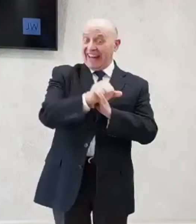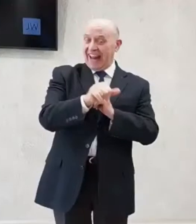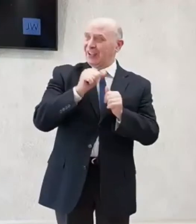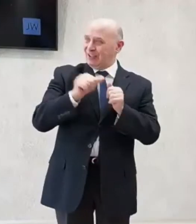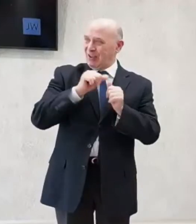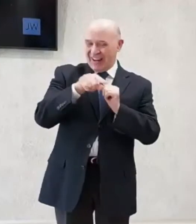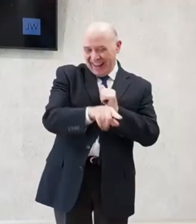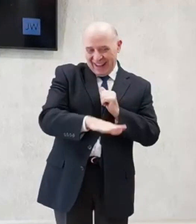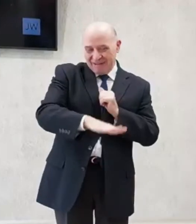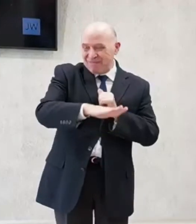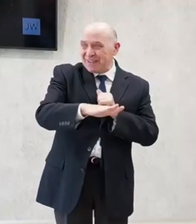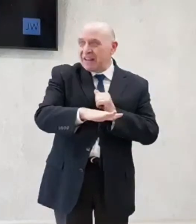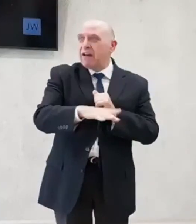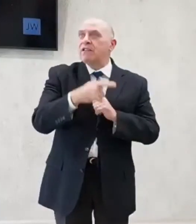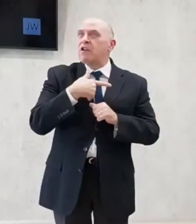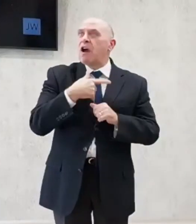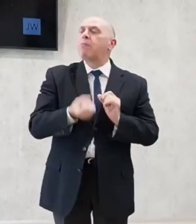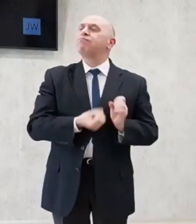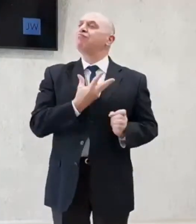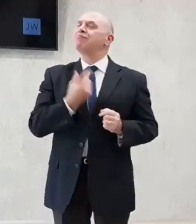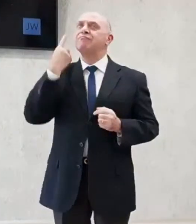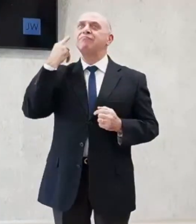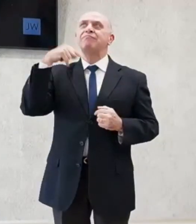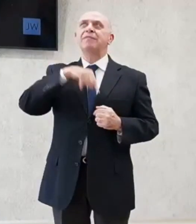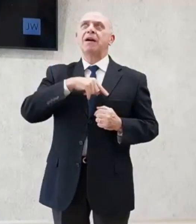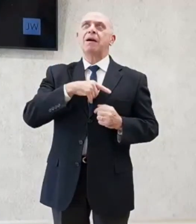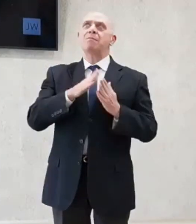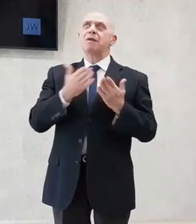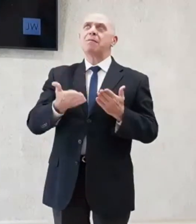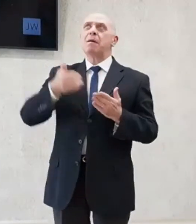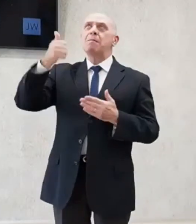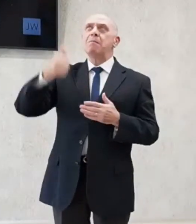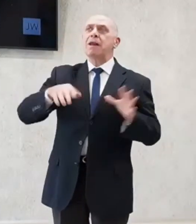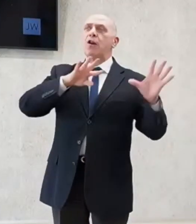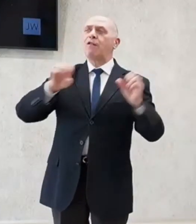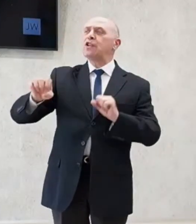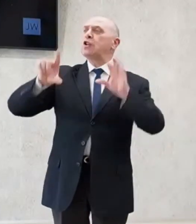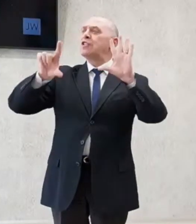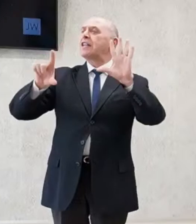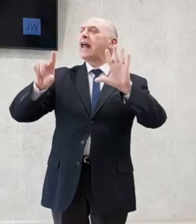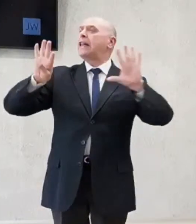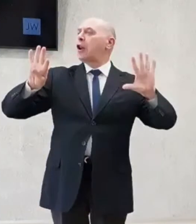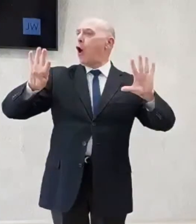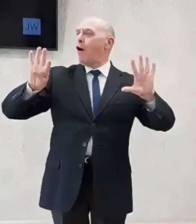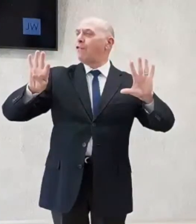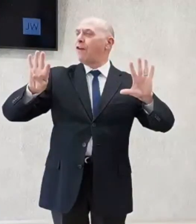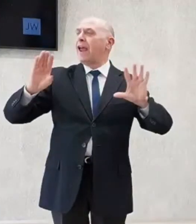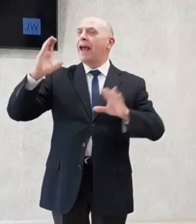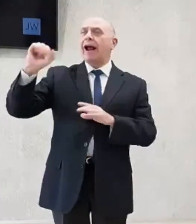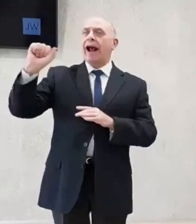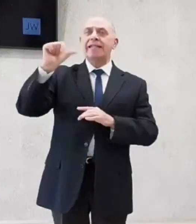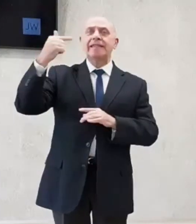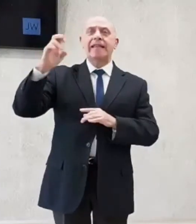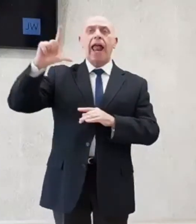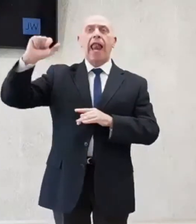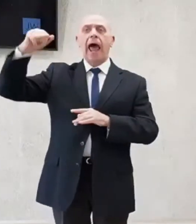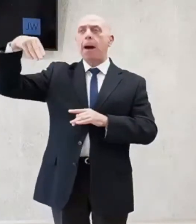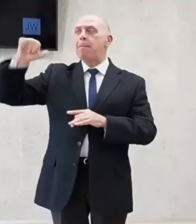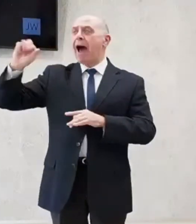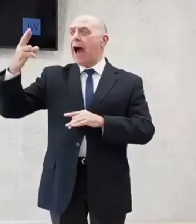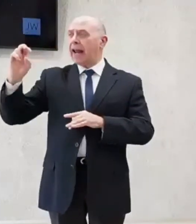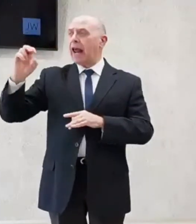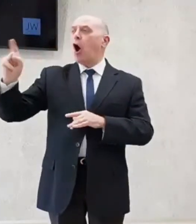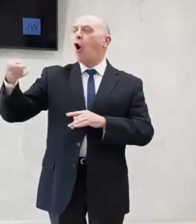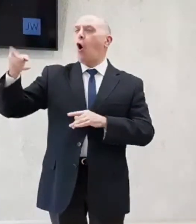bibliche fecero radice nel suo cuore nell'anno 1979 a Castellammare del Golfo iniziò una